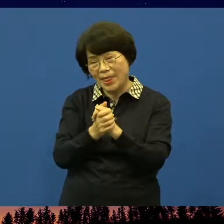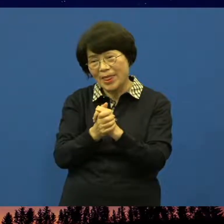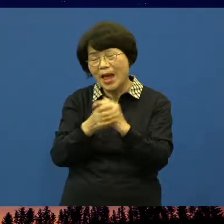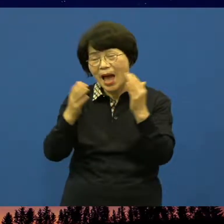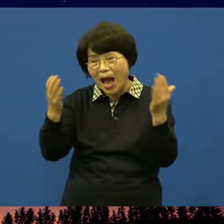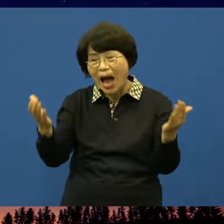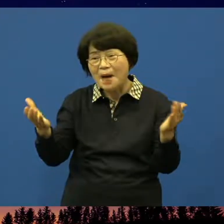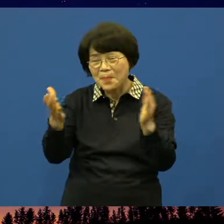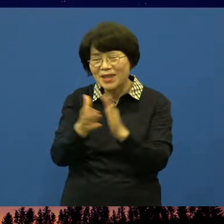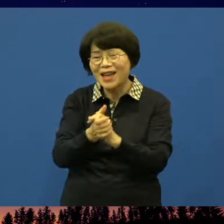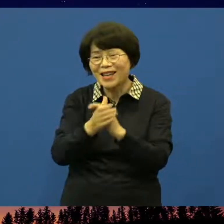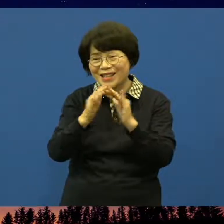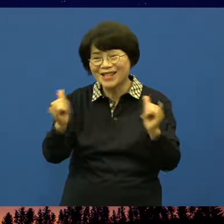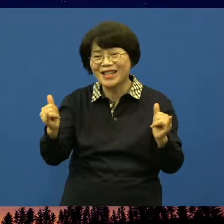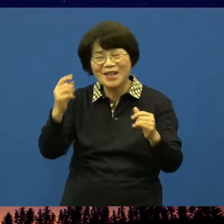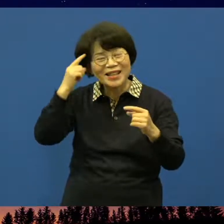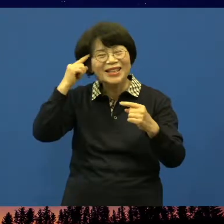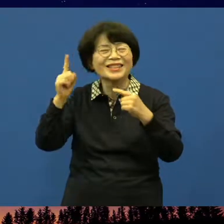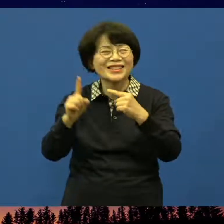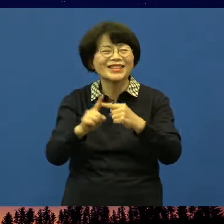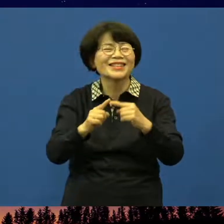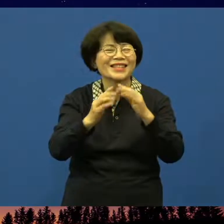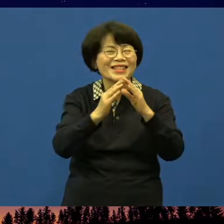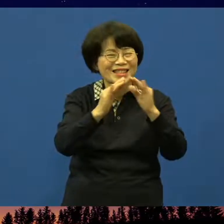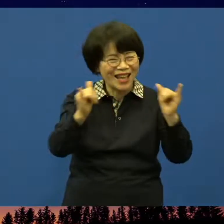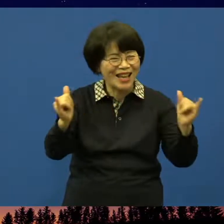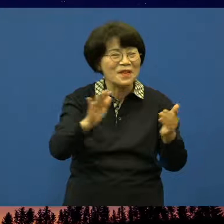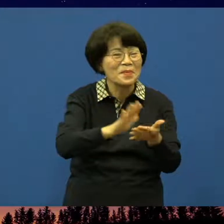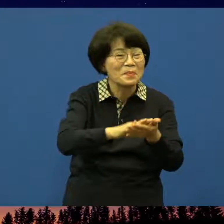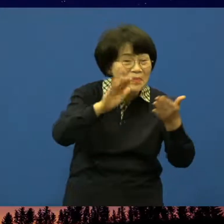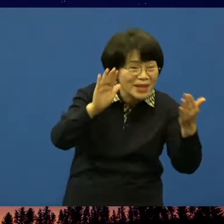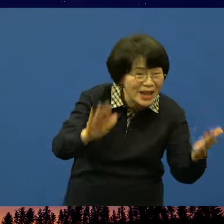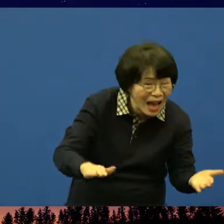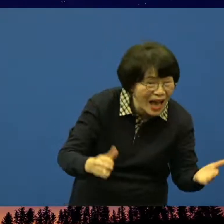아멘 하는 분들은 굉장히 긍정적인 분들이에요.